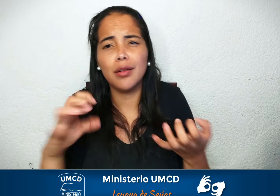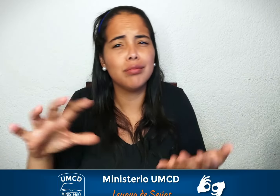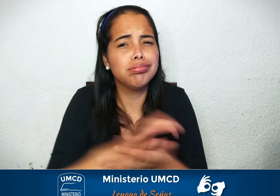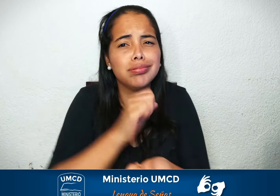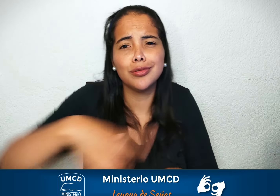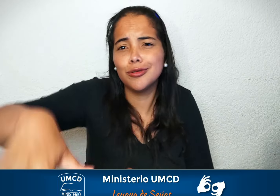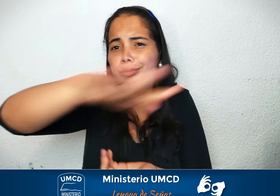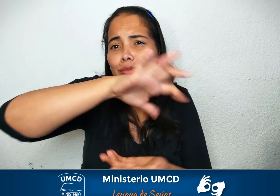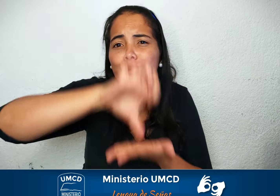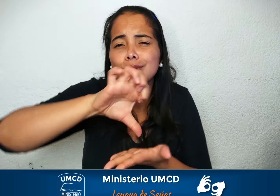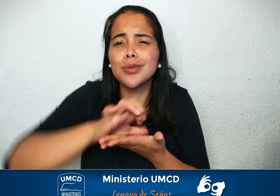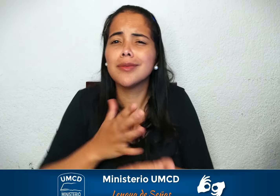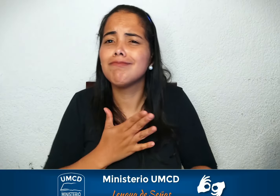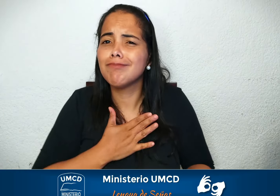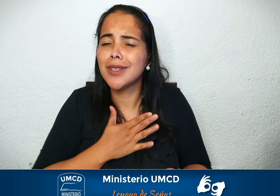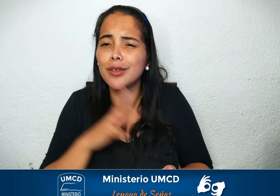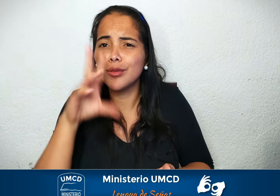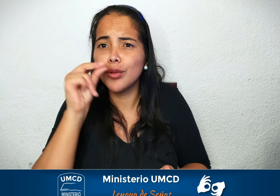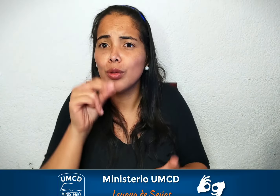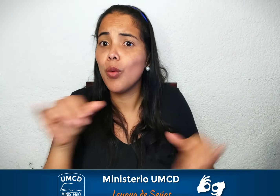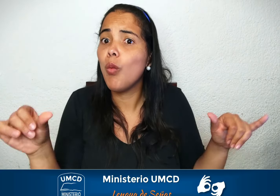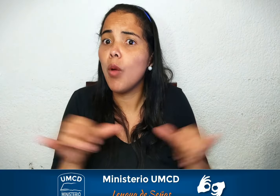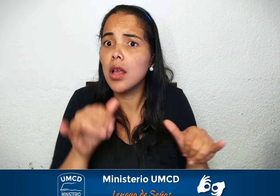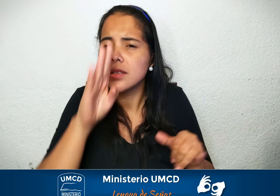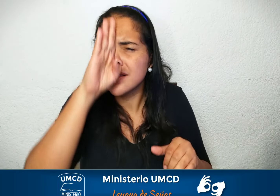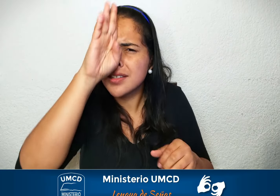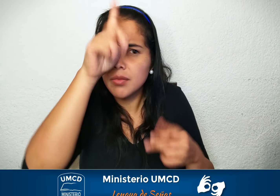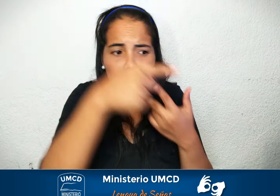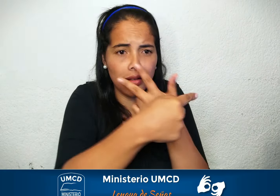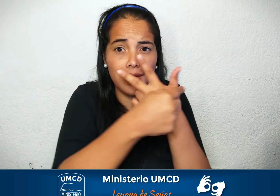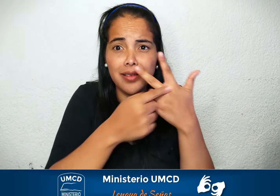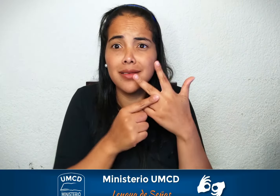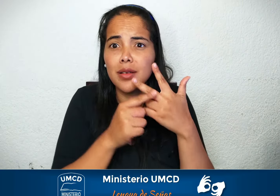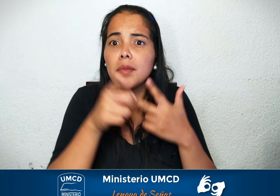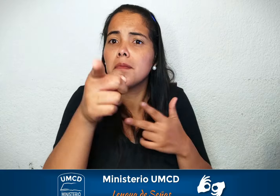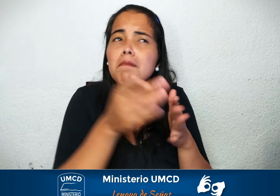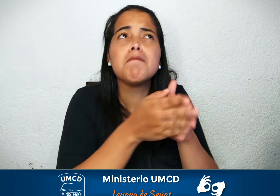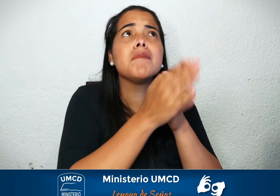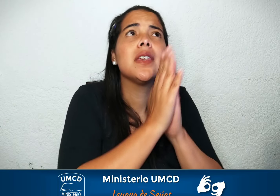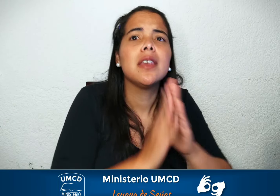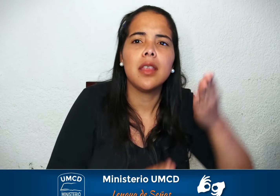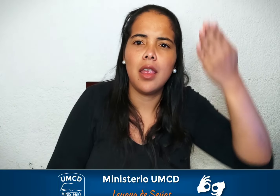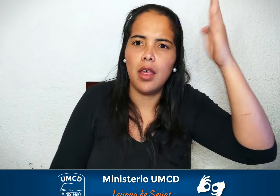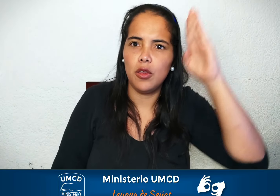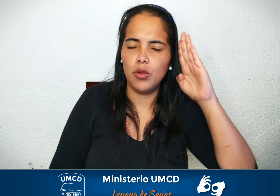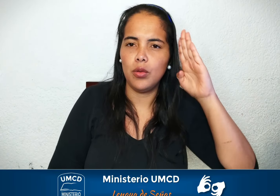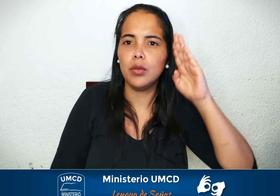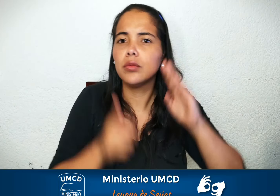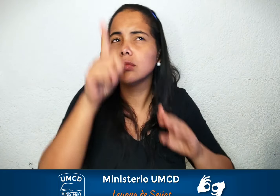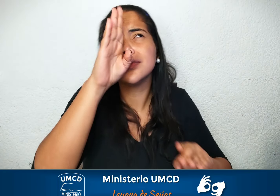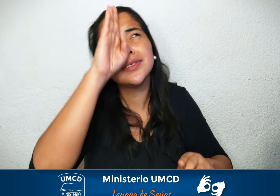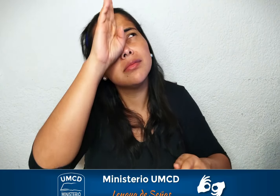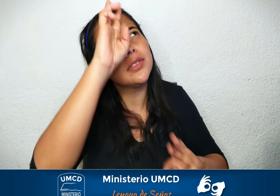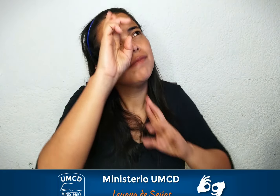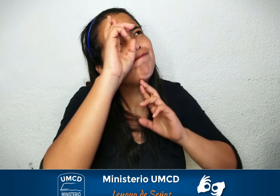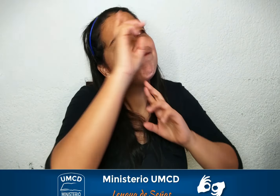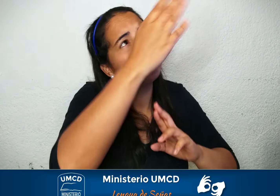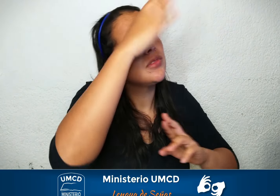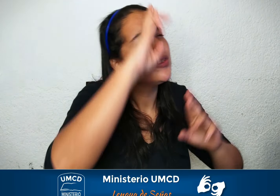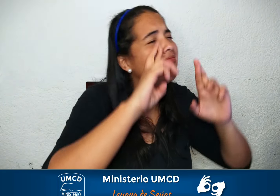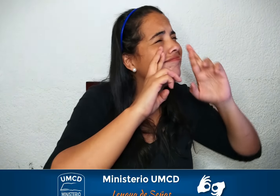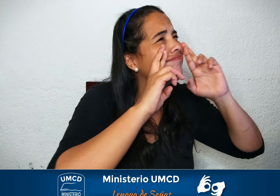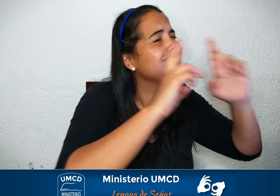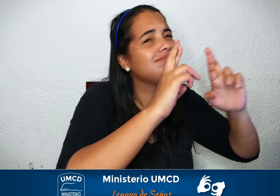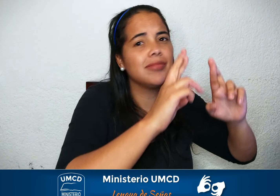sin perder de vista que lo más importante en este momento o en ese momento es la gloria